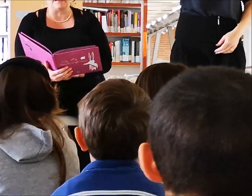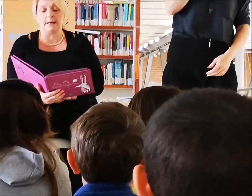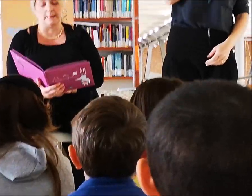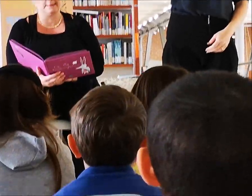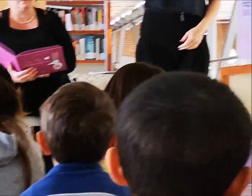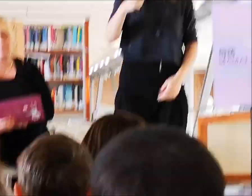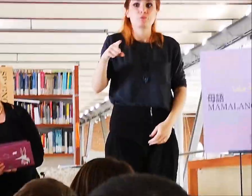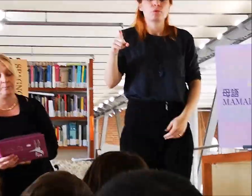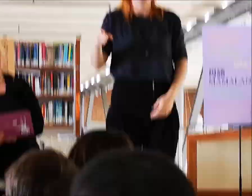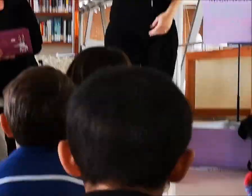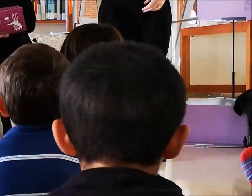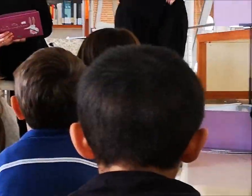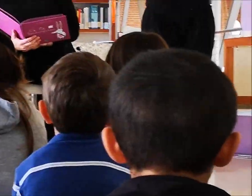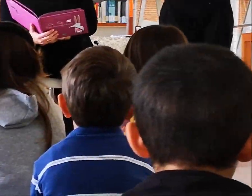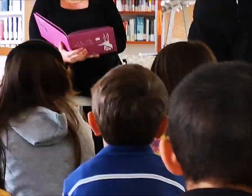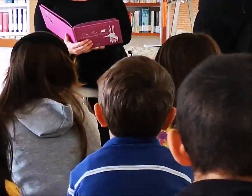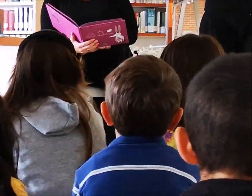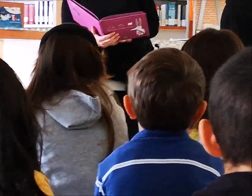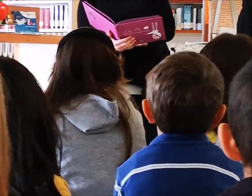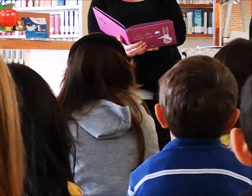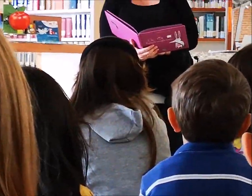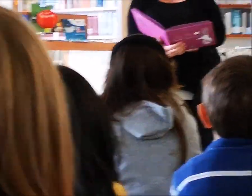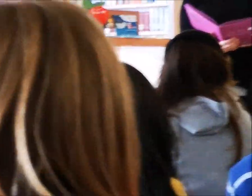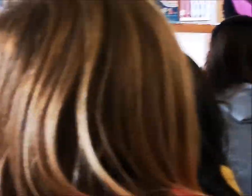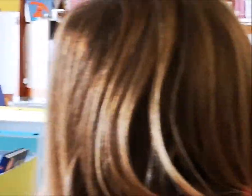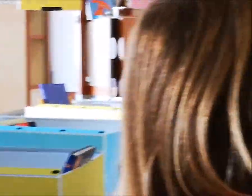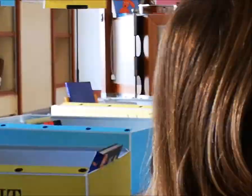come tornare a casa.